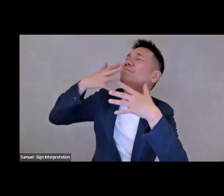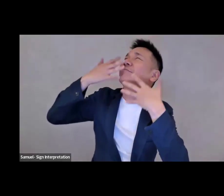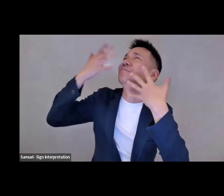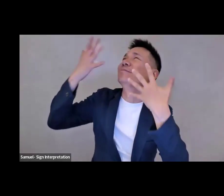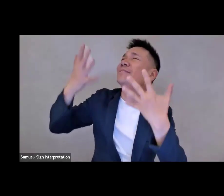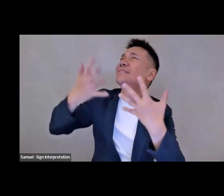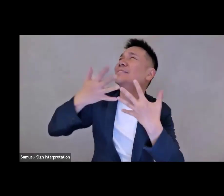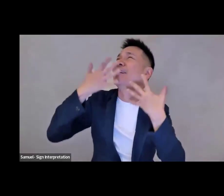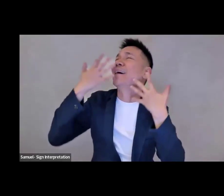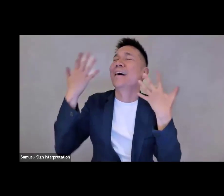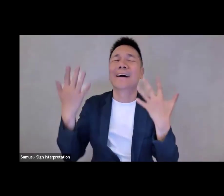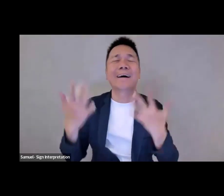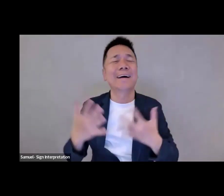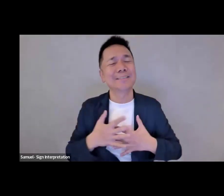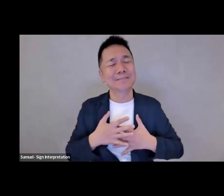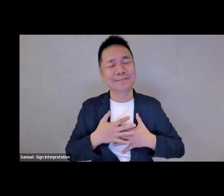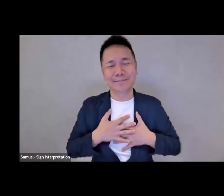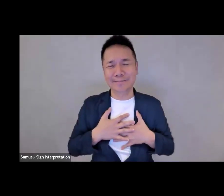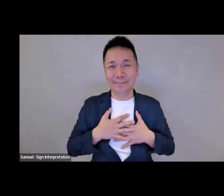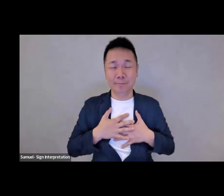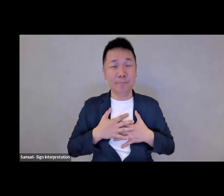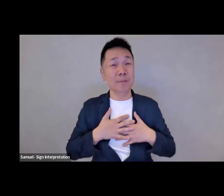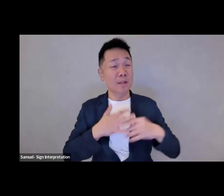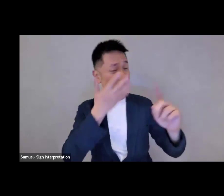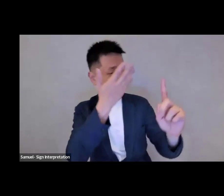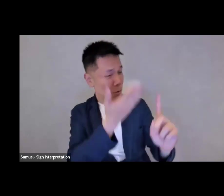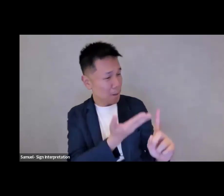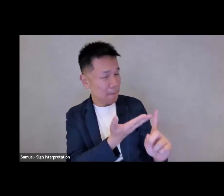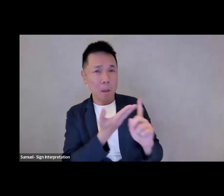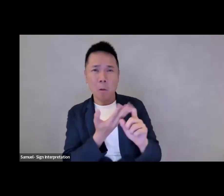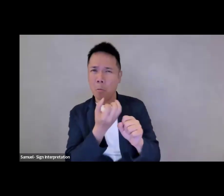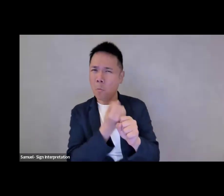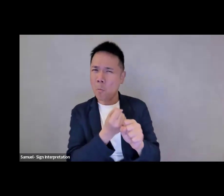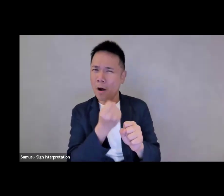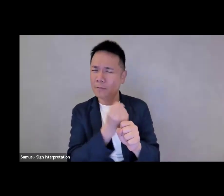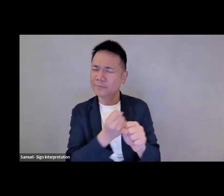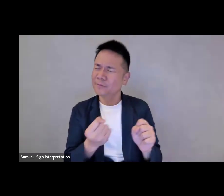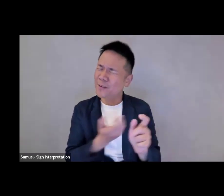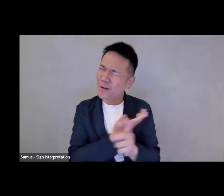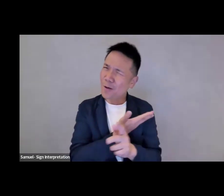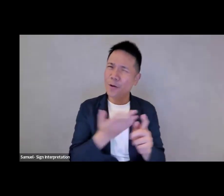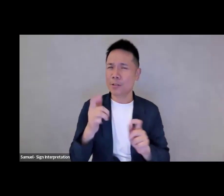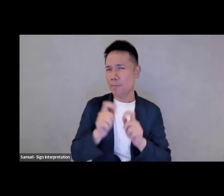们力量，他像雨水一样温柔而且清新的。